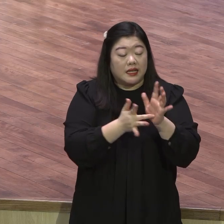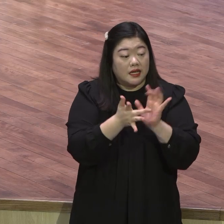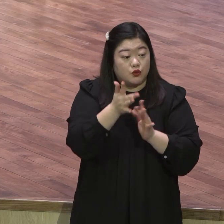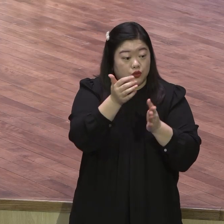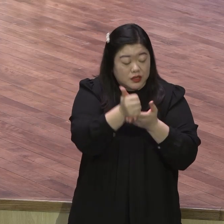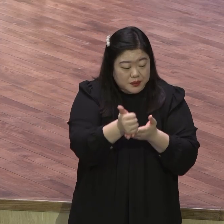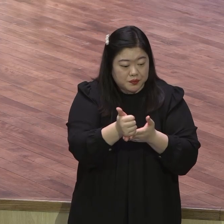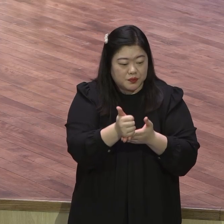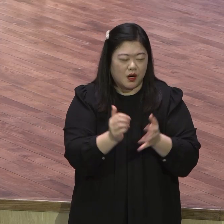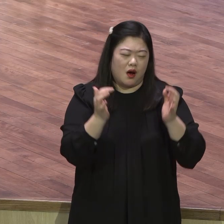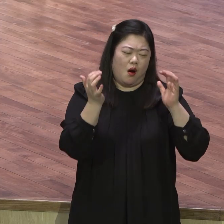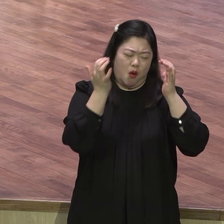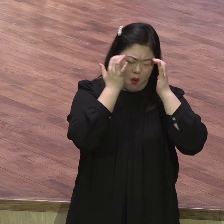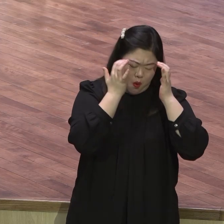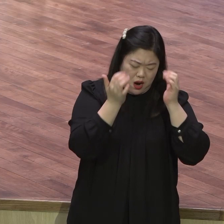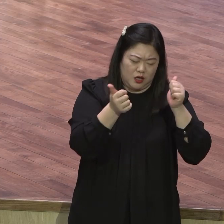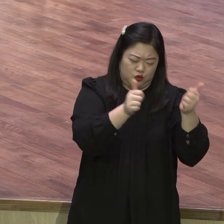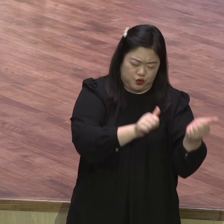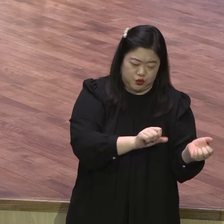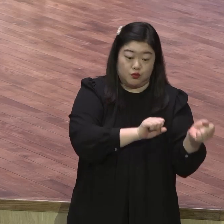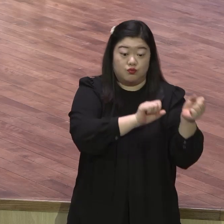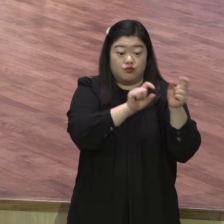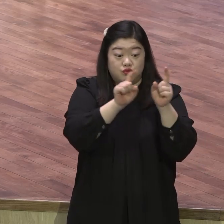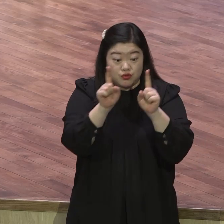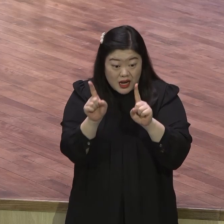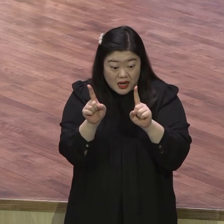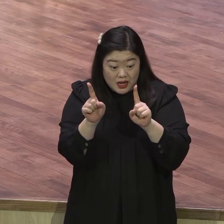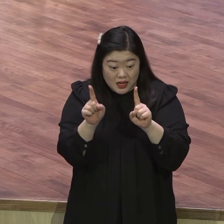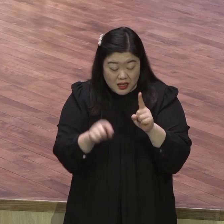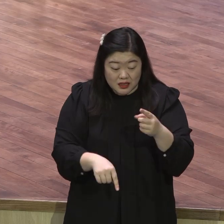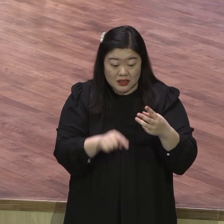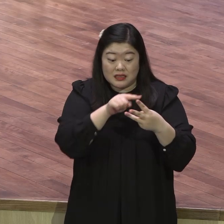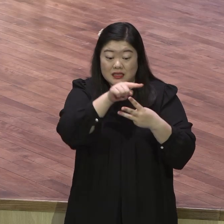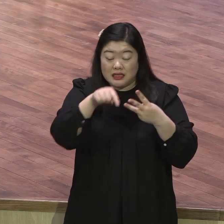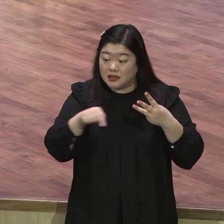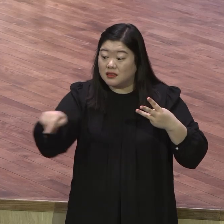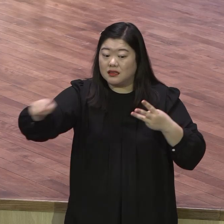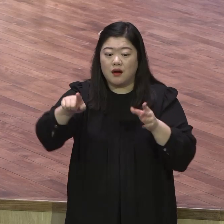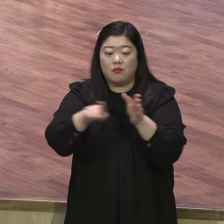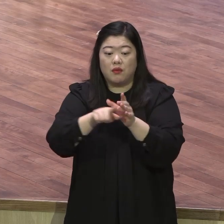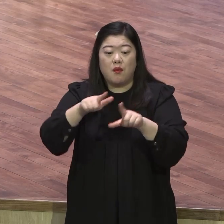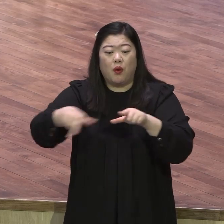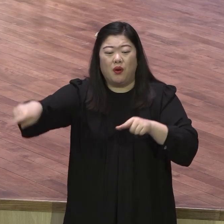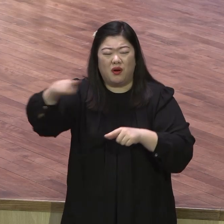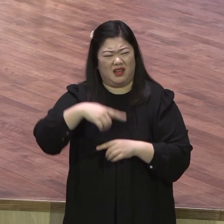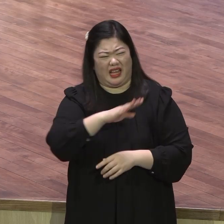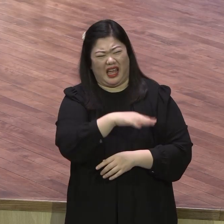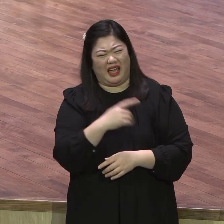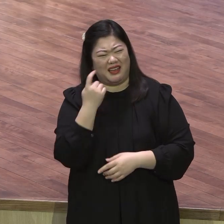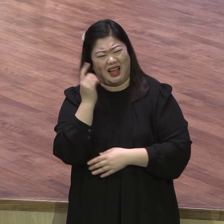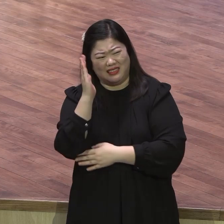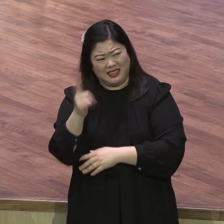마지막 시기에 일어났던 것들이 한낱 신화에 불과한 것들을